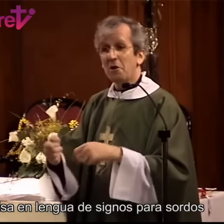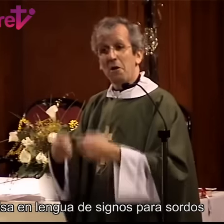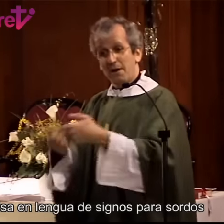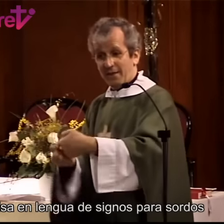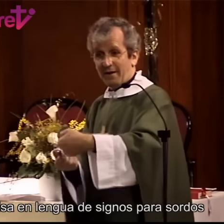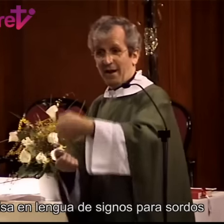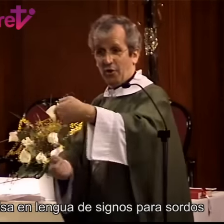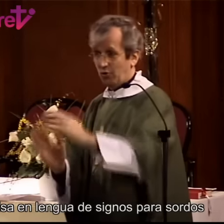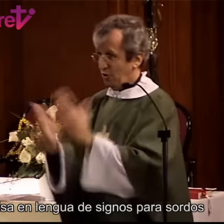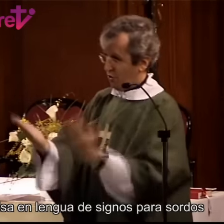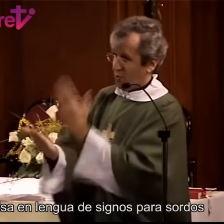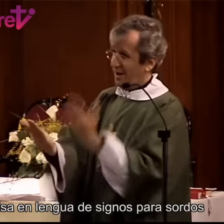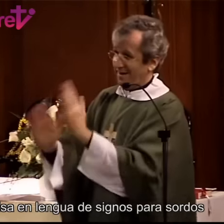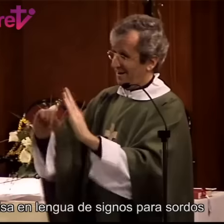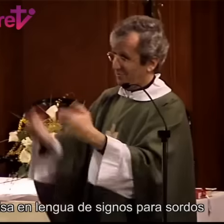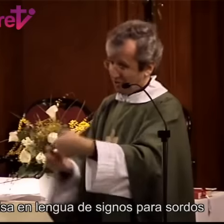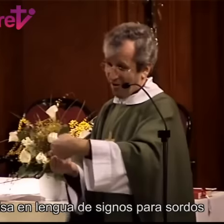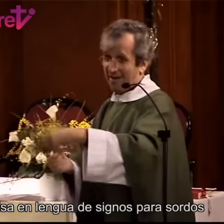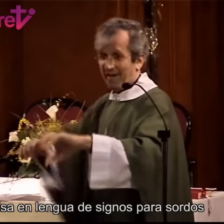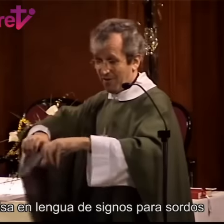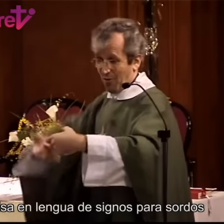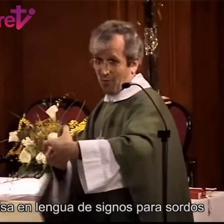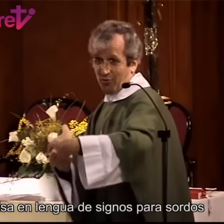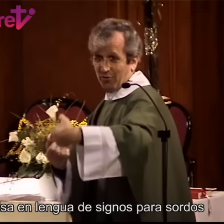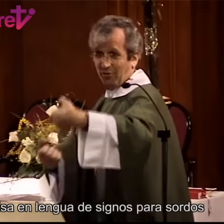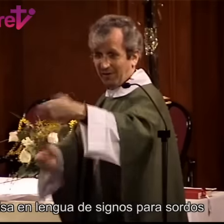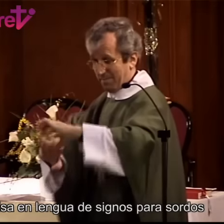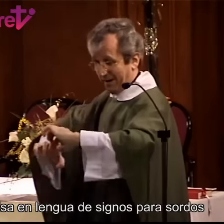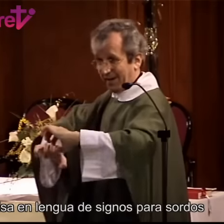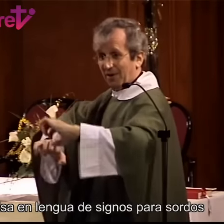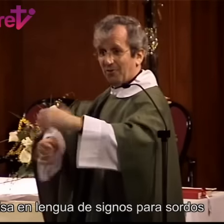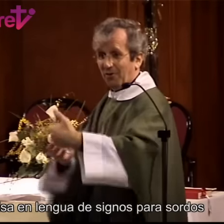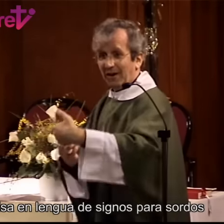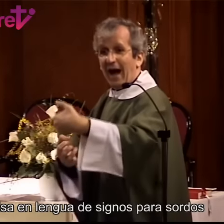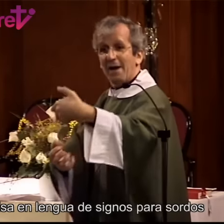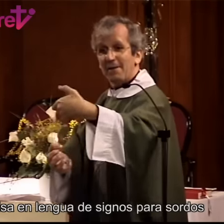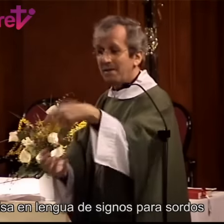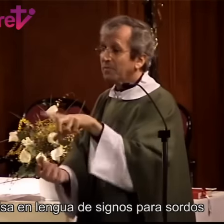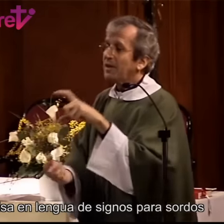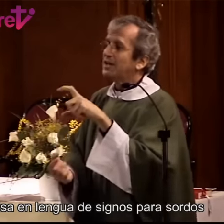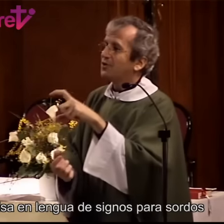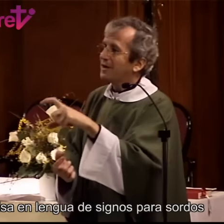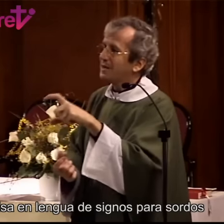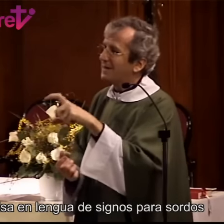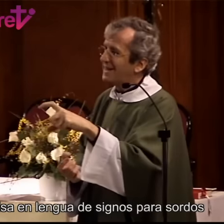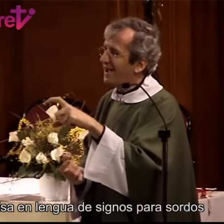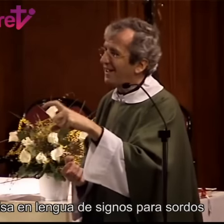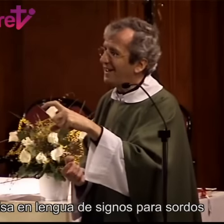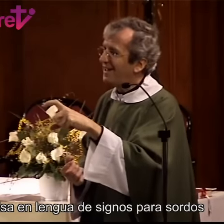Le dan el rollo, no eran libros, sino le dan un rollo para que lo abra y escoge ese pasaje